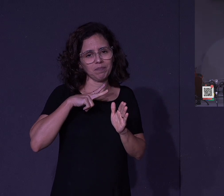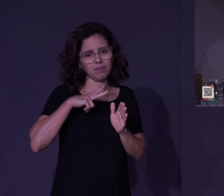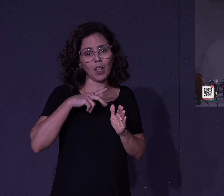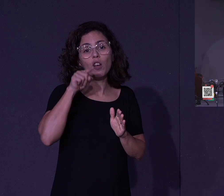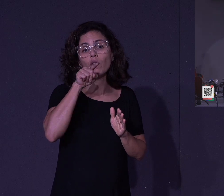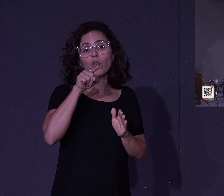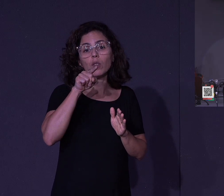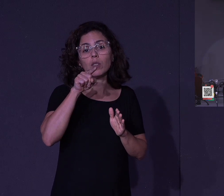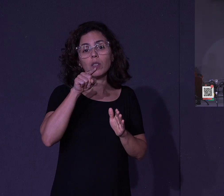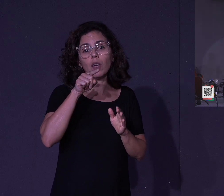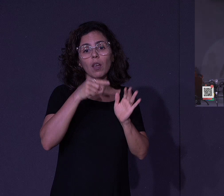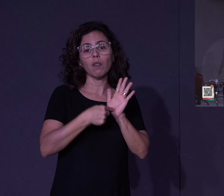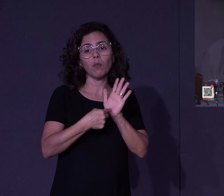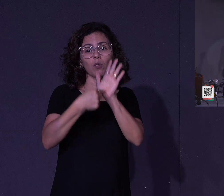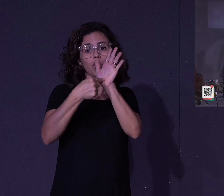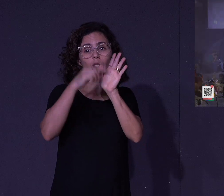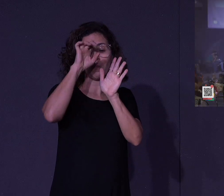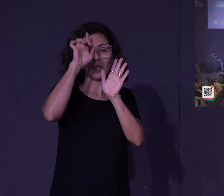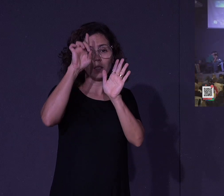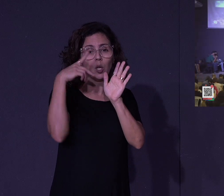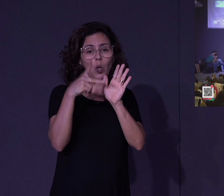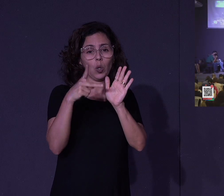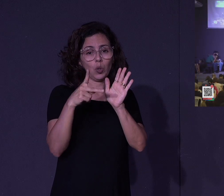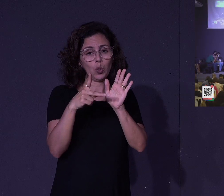Suas reais necessidades.